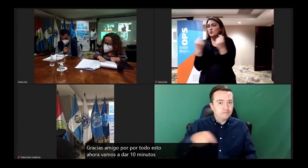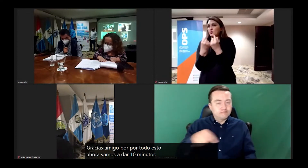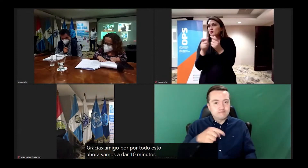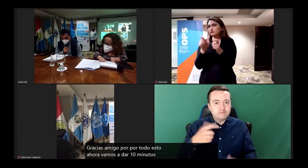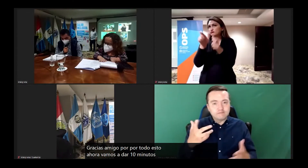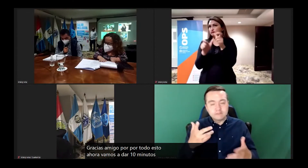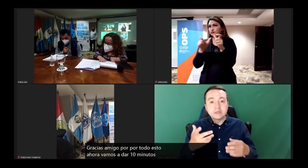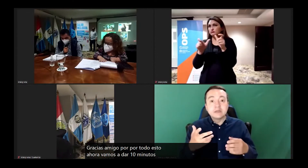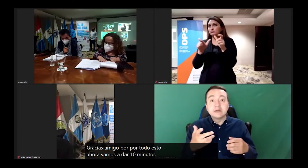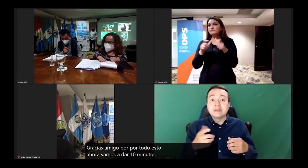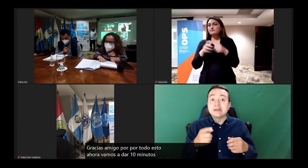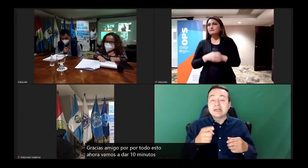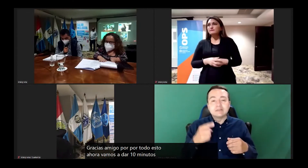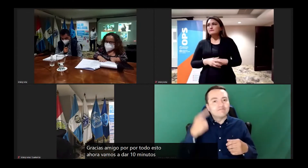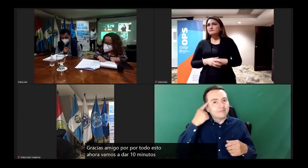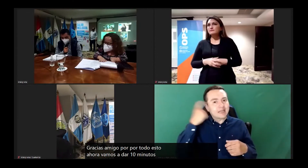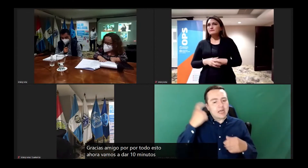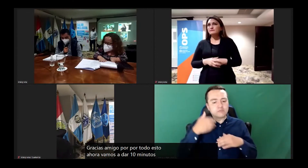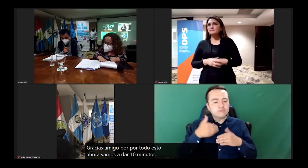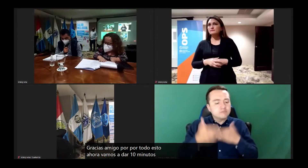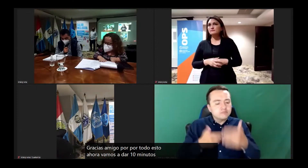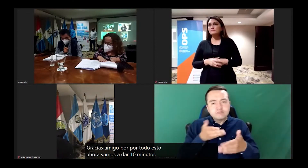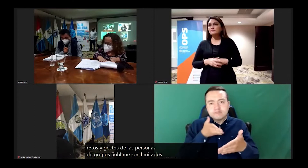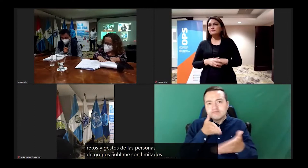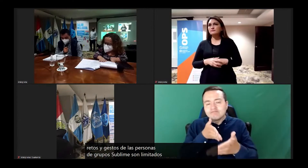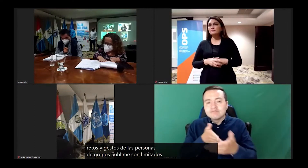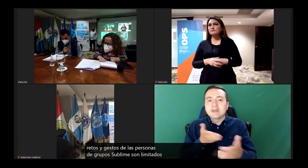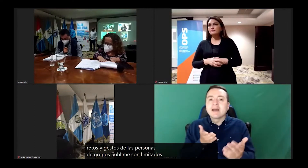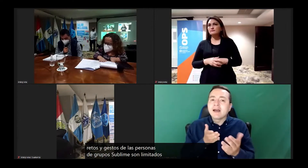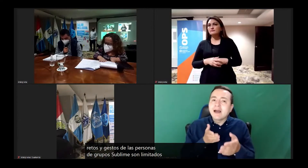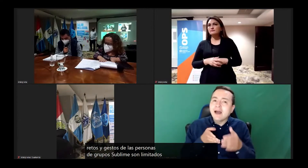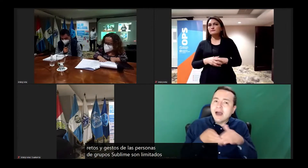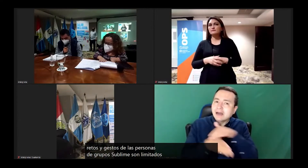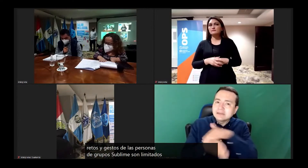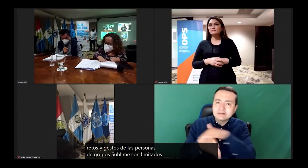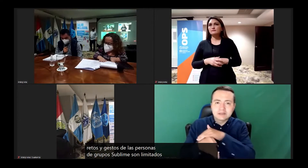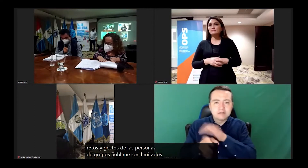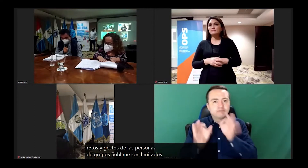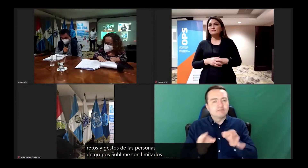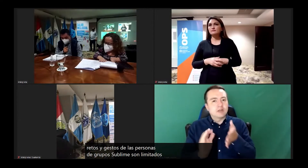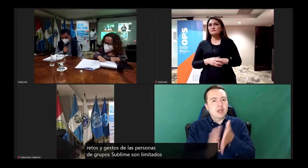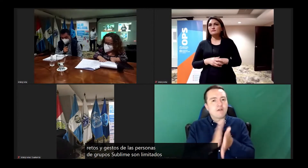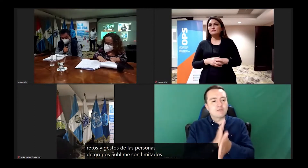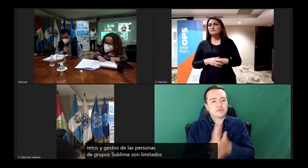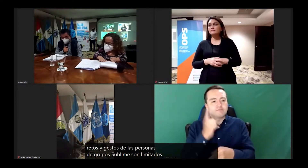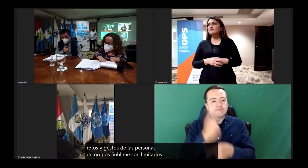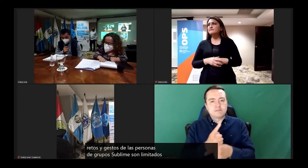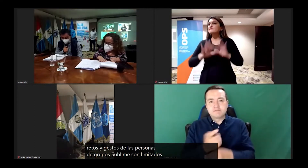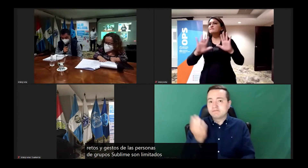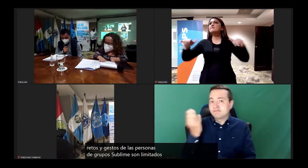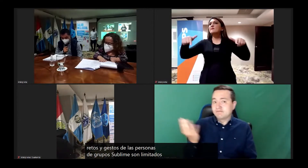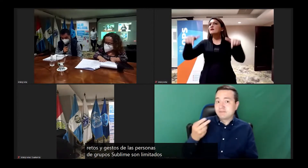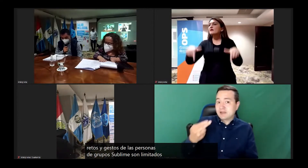subnitados para acceder a la información oportuna. Héctor Raúl